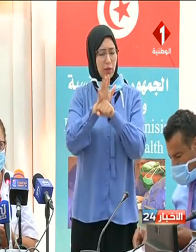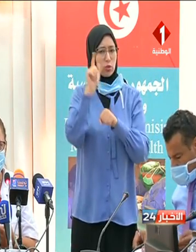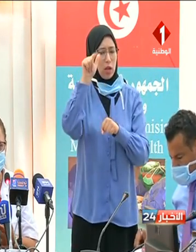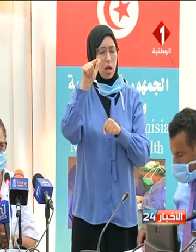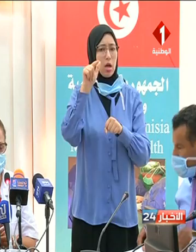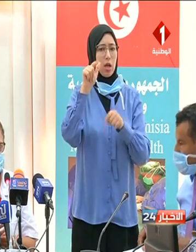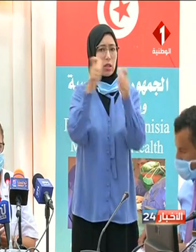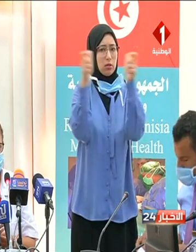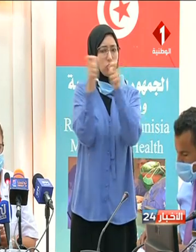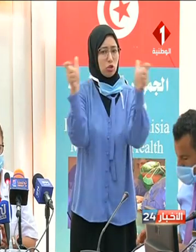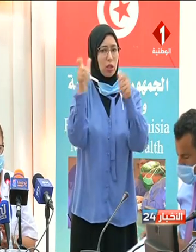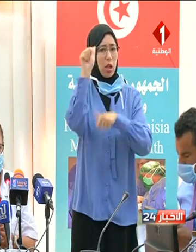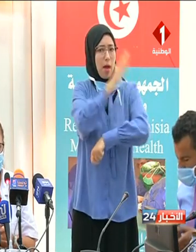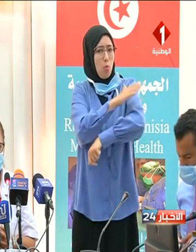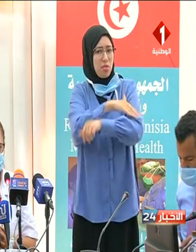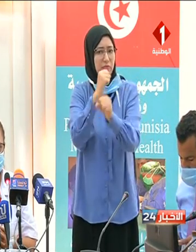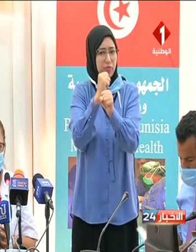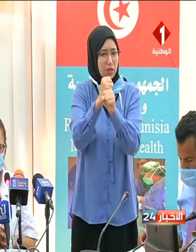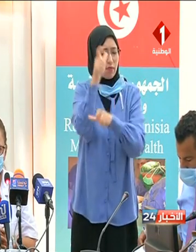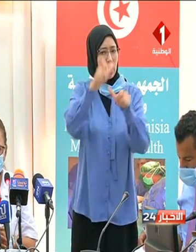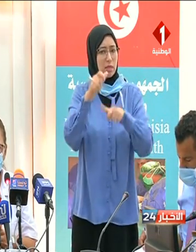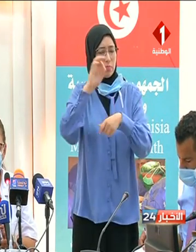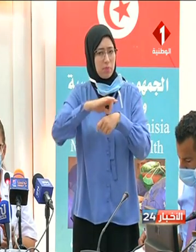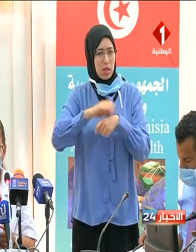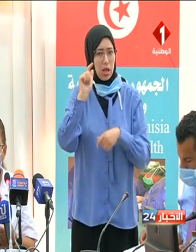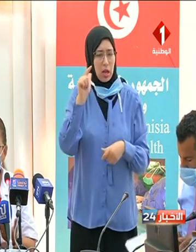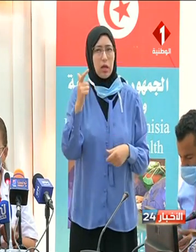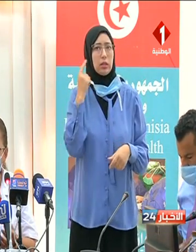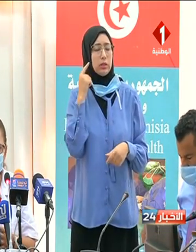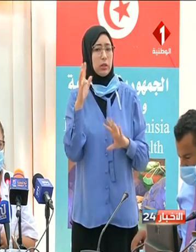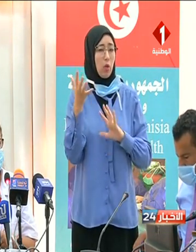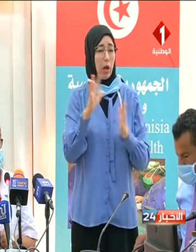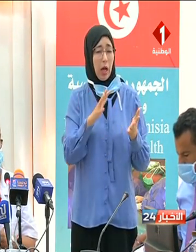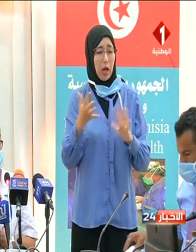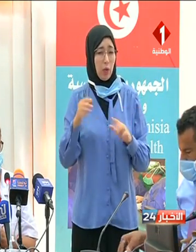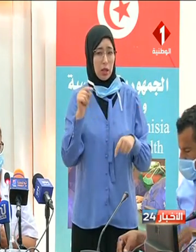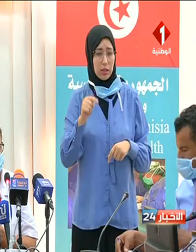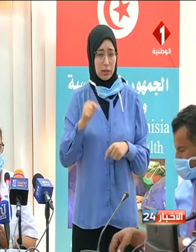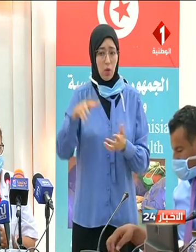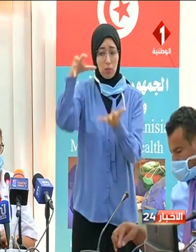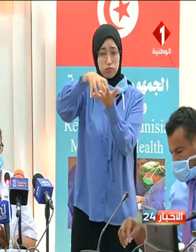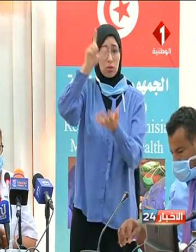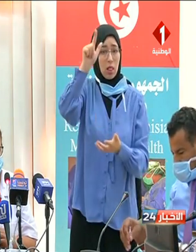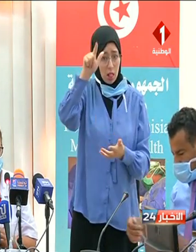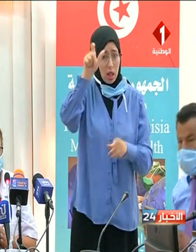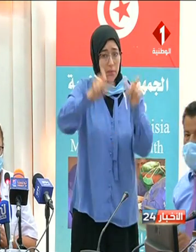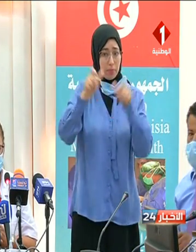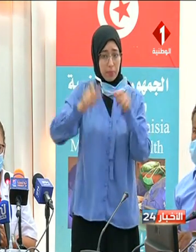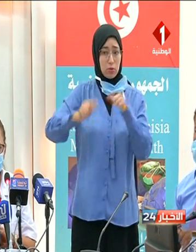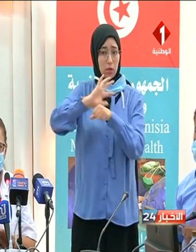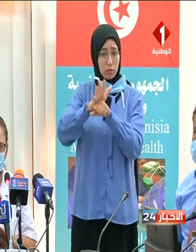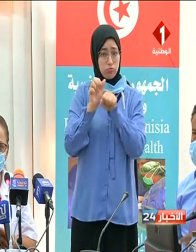قطاع الصناعه في عده مصانع عندنا حاليا اه اه ضيف حلقه عدوه